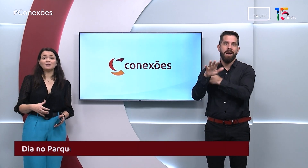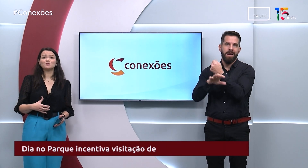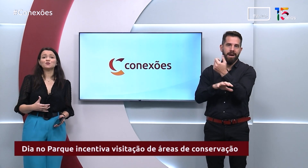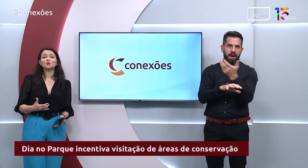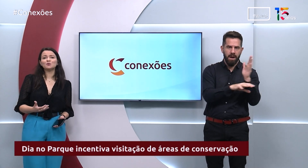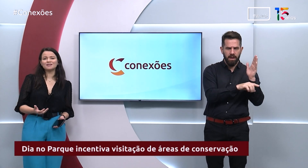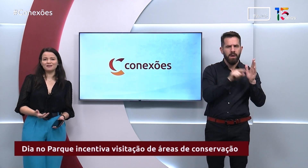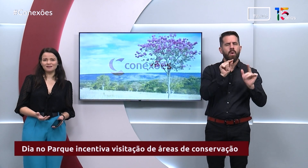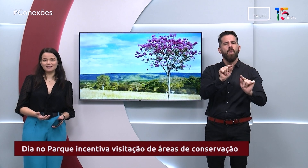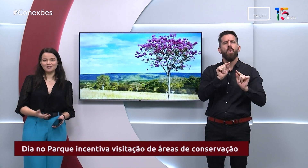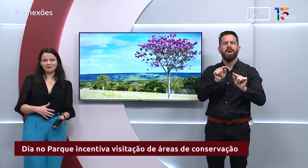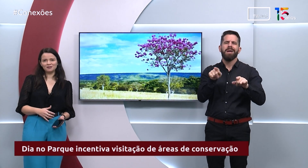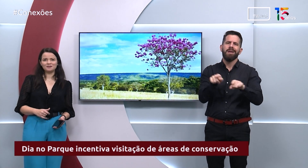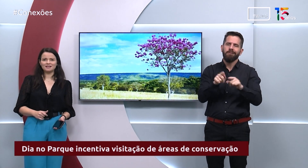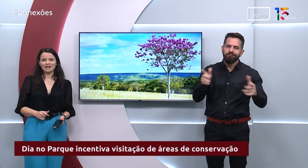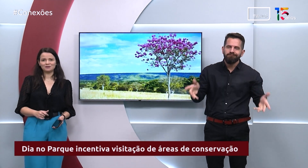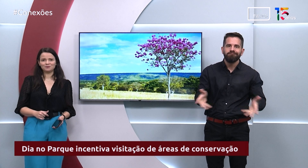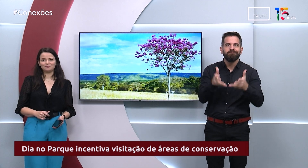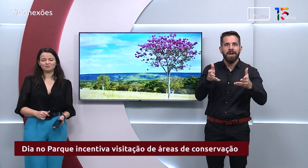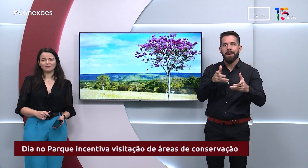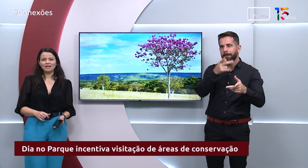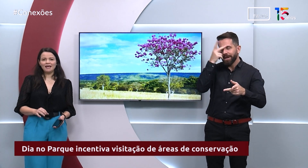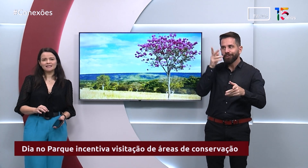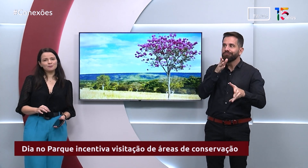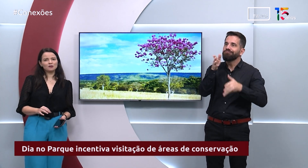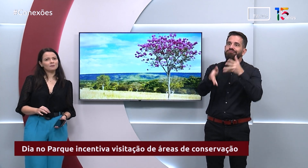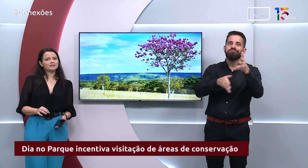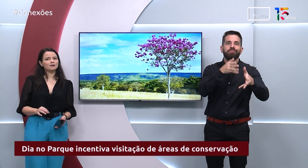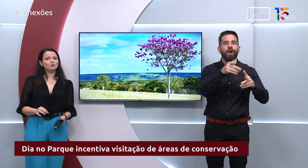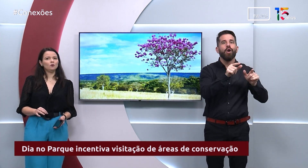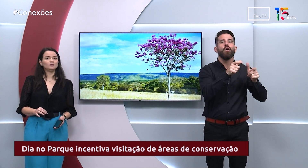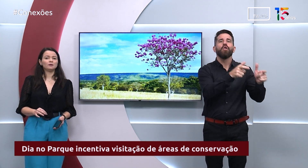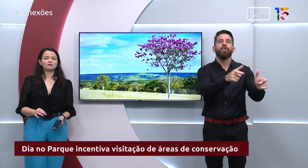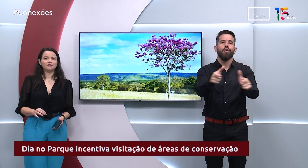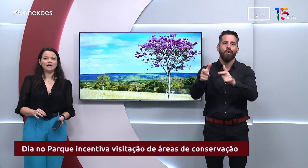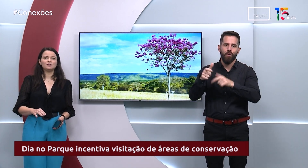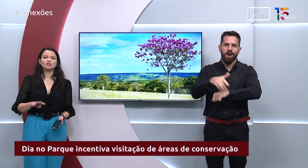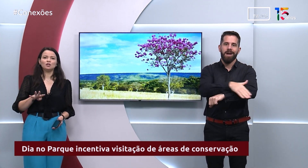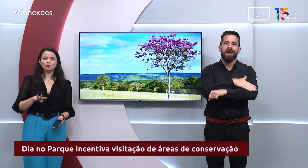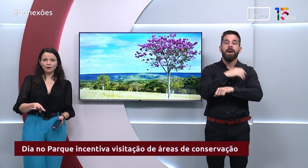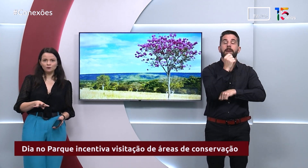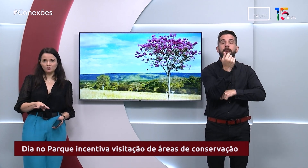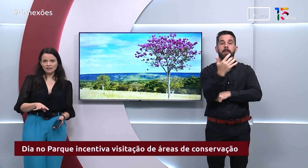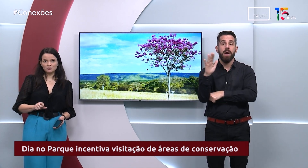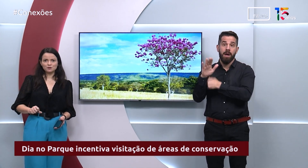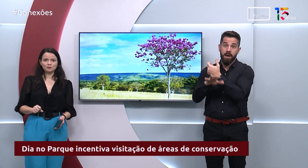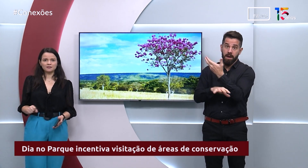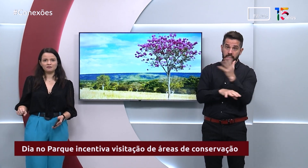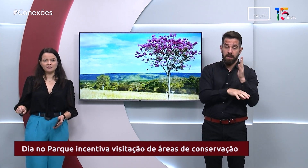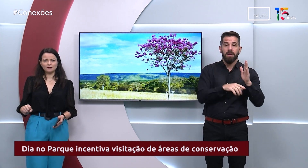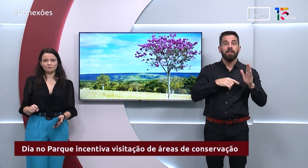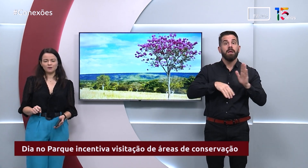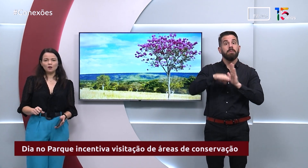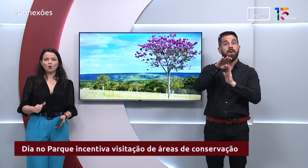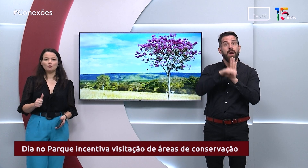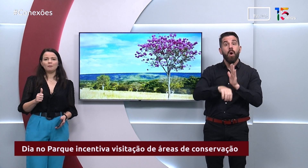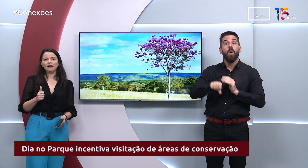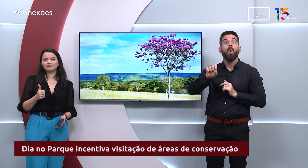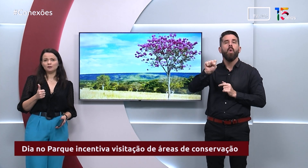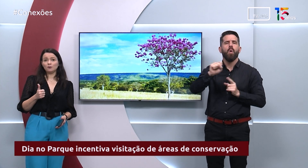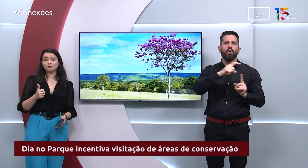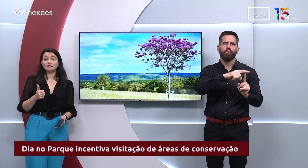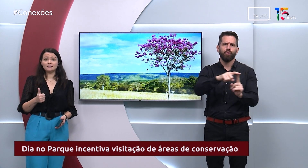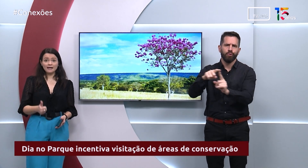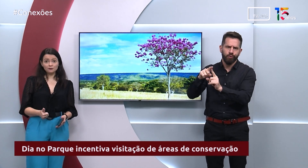aos espaços de conservação aqui do estado. Essa programação conta com atividade em 8 unidades de conservação, como o